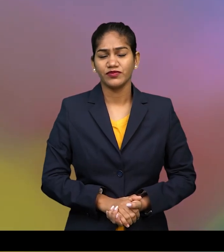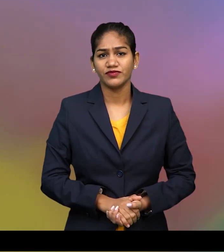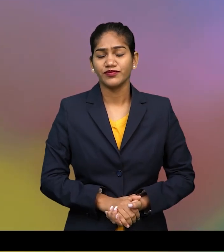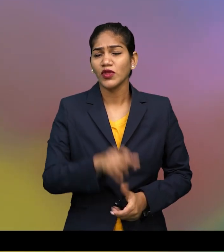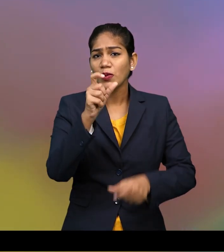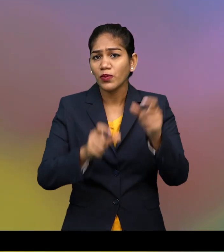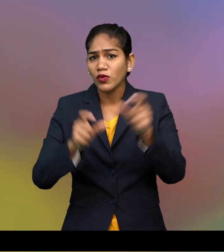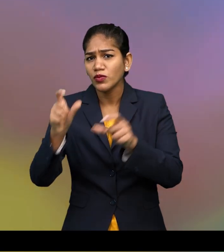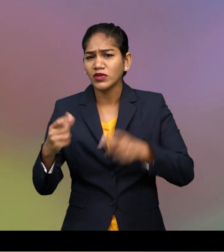जनसंख्या क्या है?